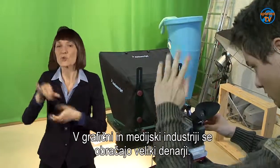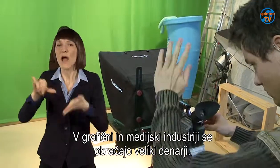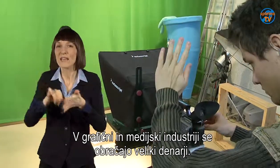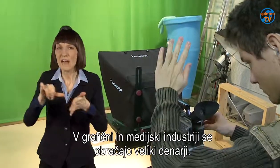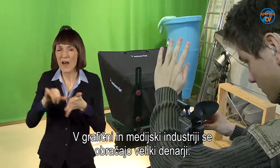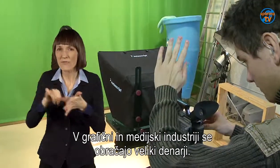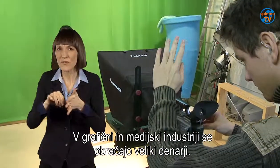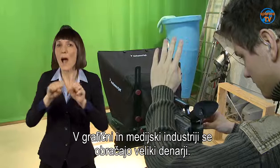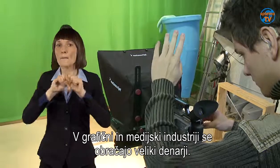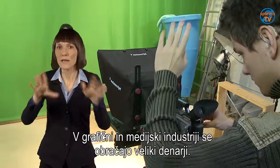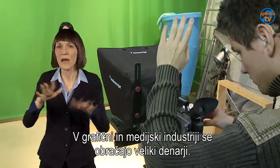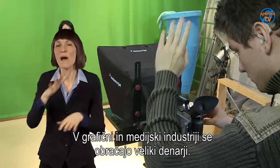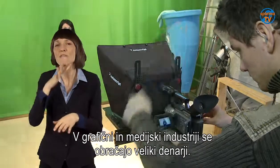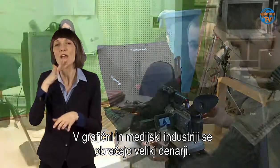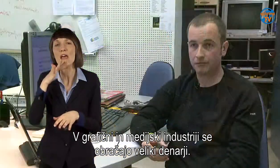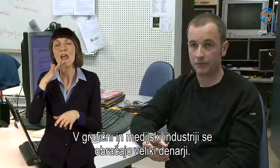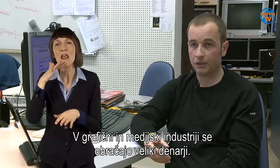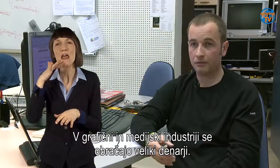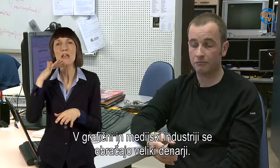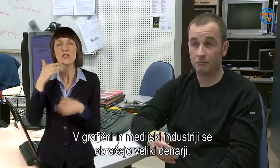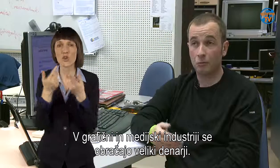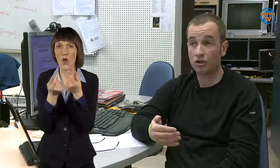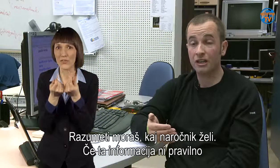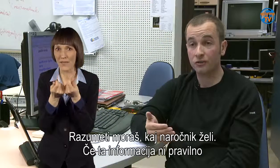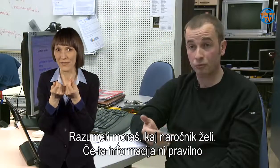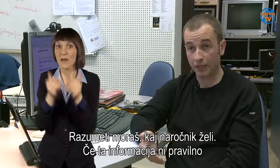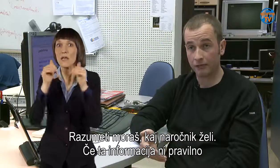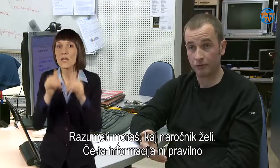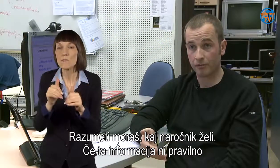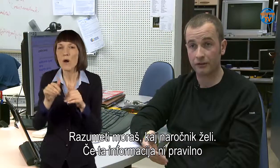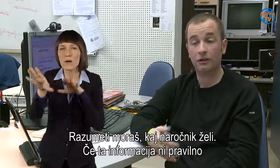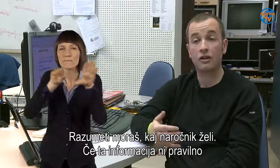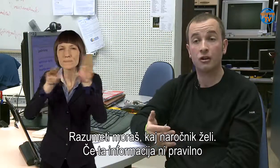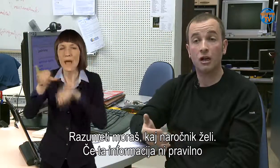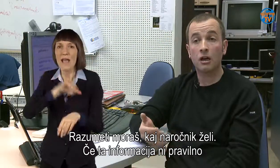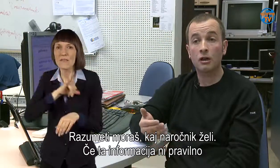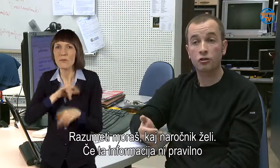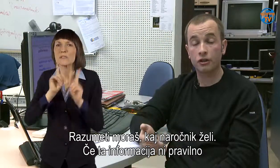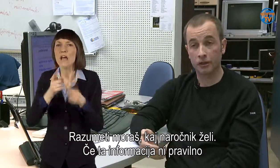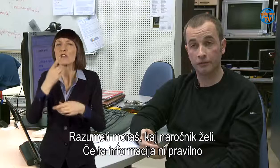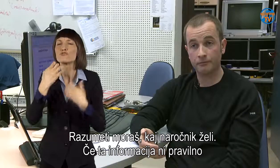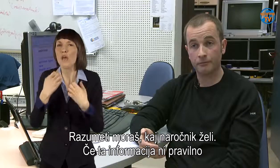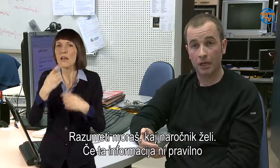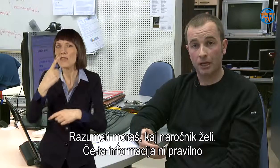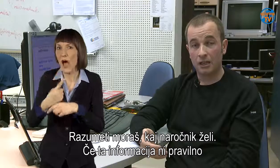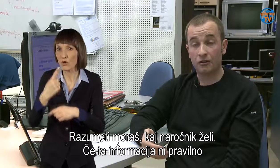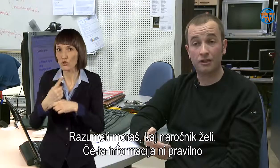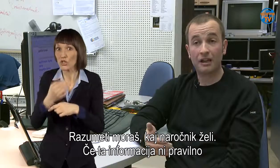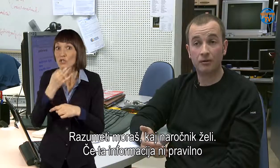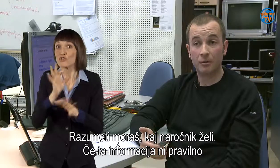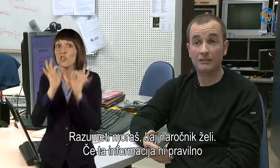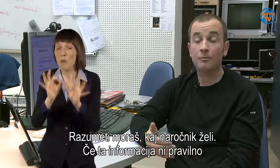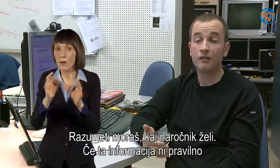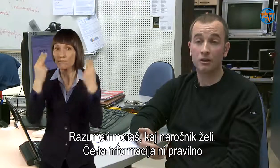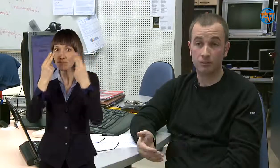in medijski industriji se pa obračajo veliki denarji. In moraš ti razumeti informacijo, kaj naročnik želi in če